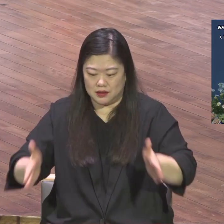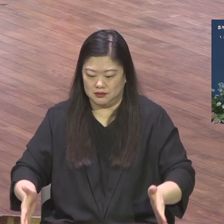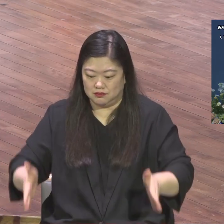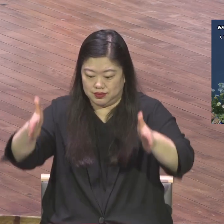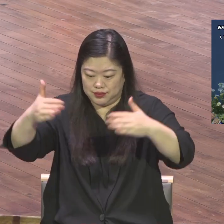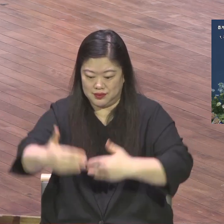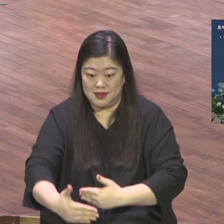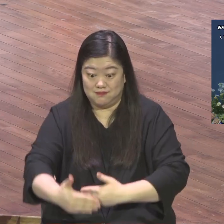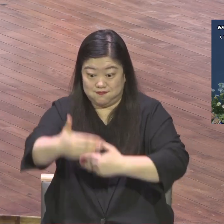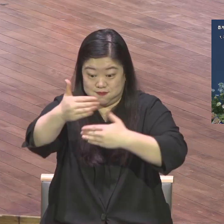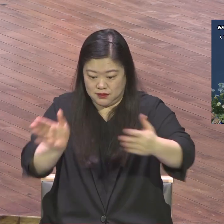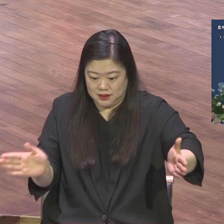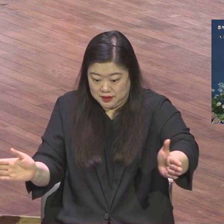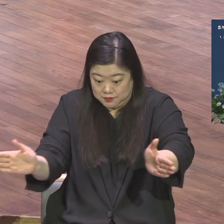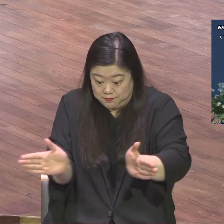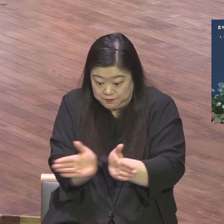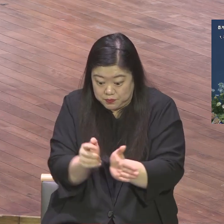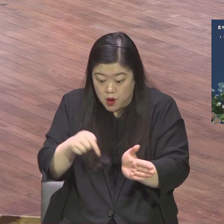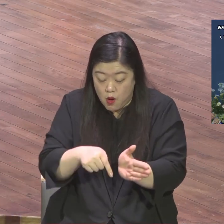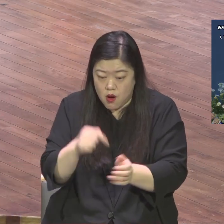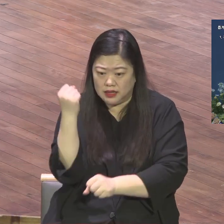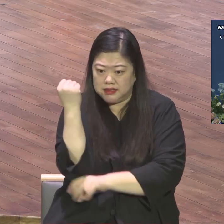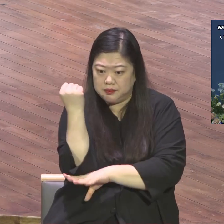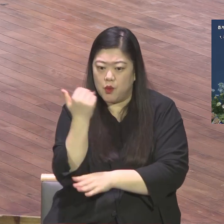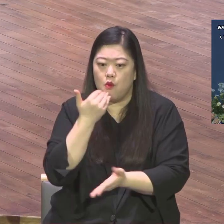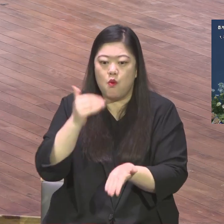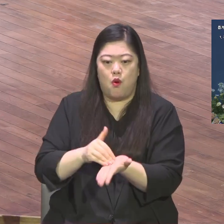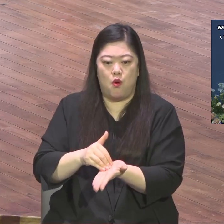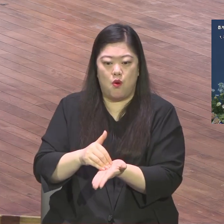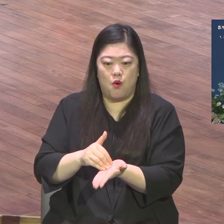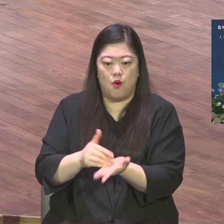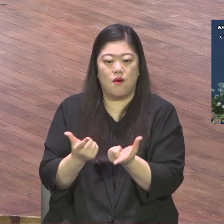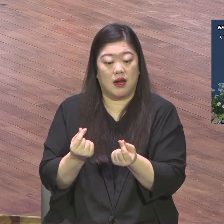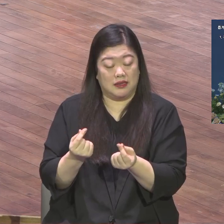살리고 집 모퉁이의 머리돌처럼 구원의 기초가 되게 하셨다.